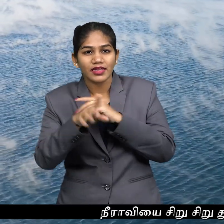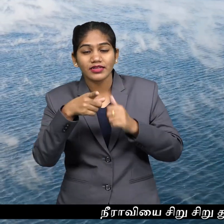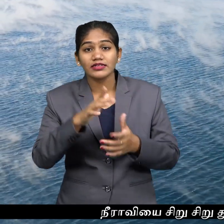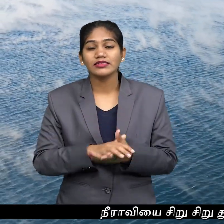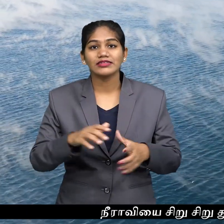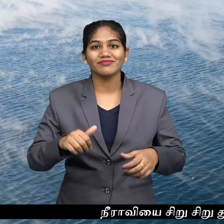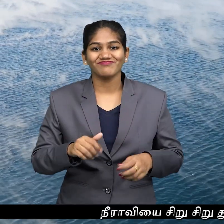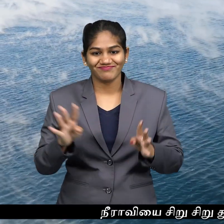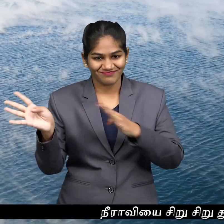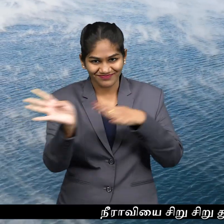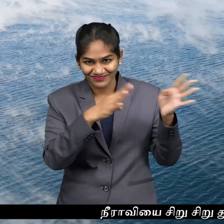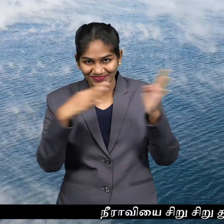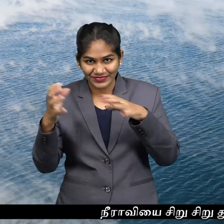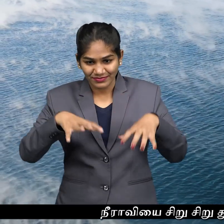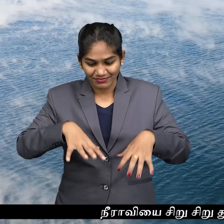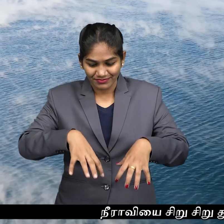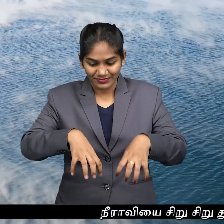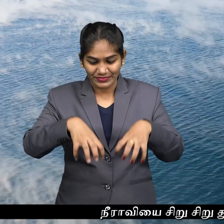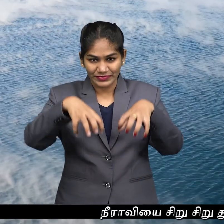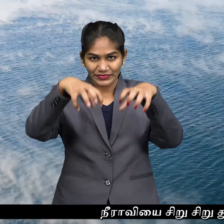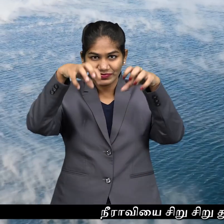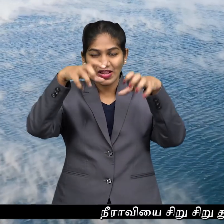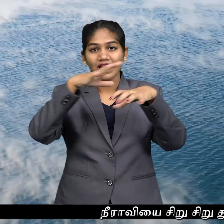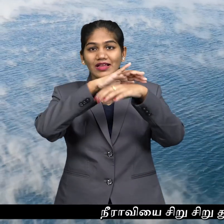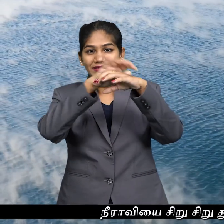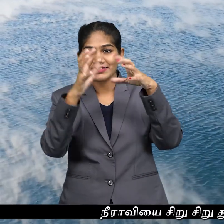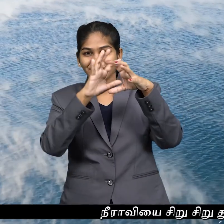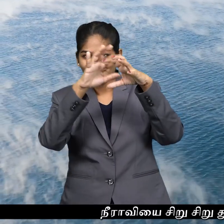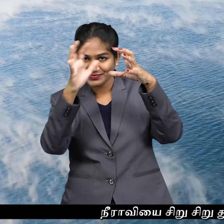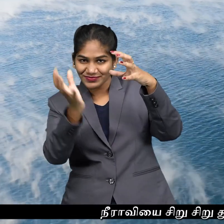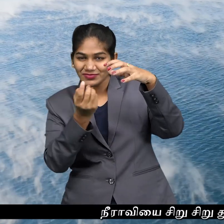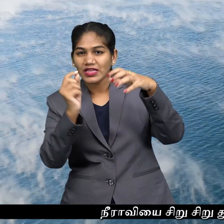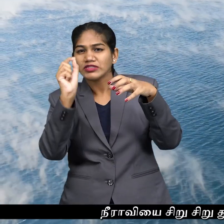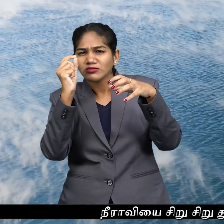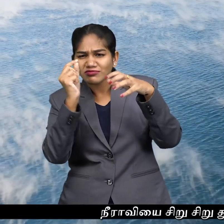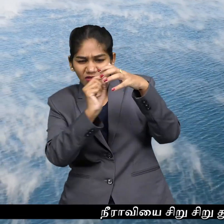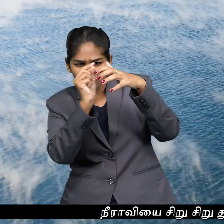நீராவியை சிறு சிறு துளிகள் வடிவில் ஒடுங்க செய்கிறது.